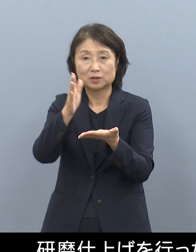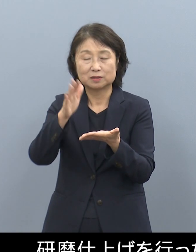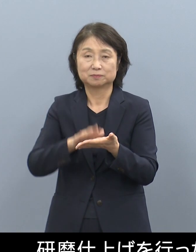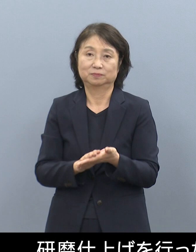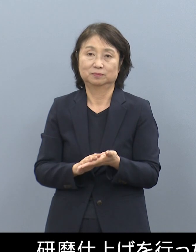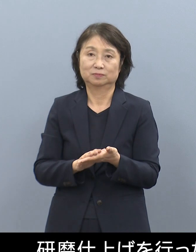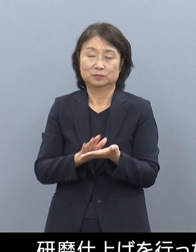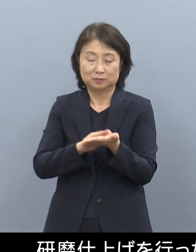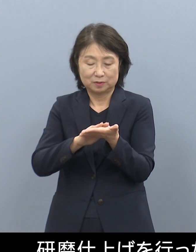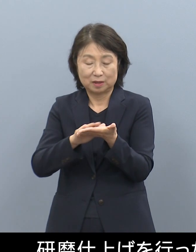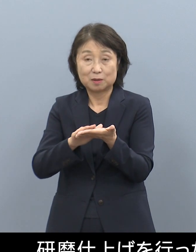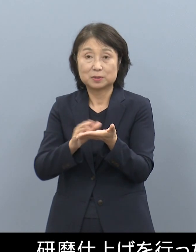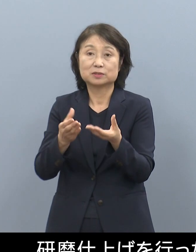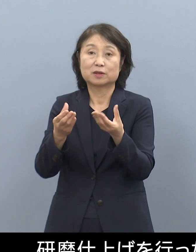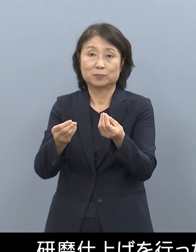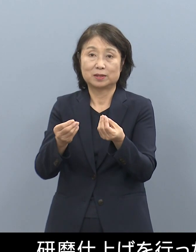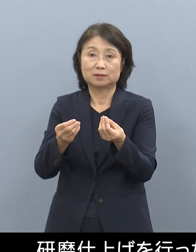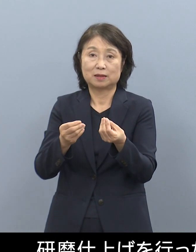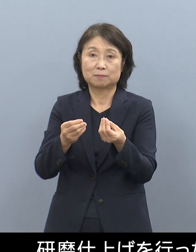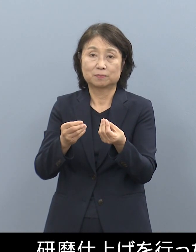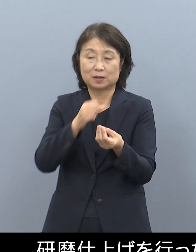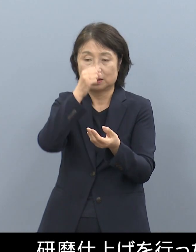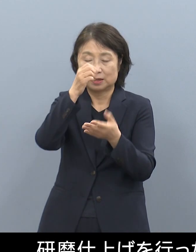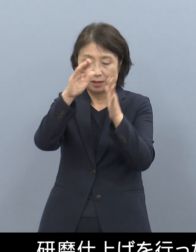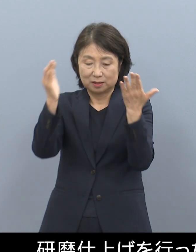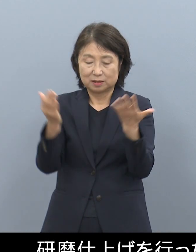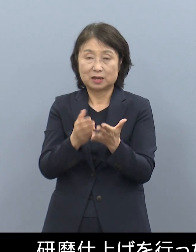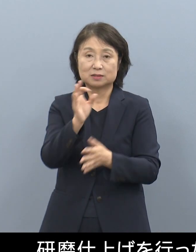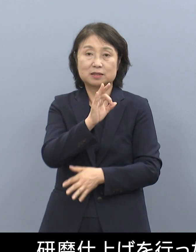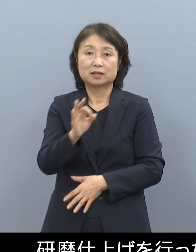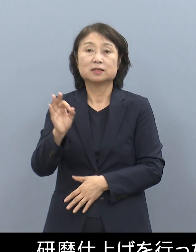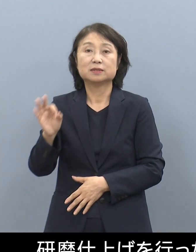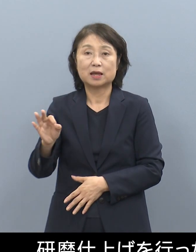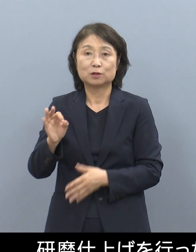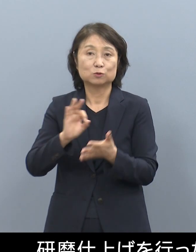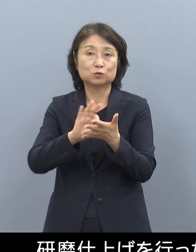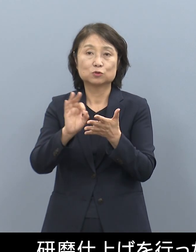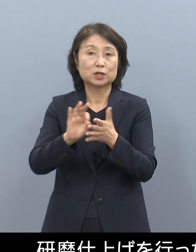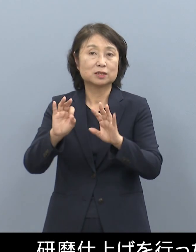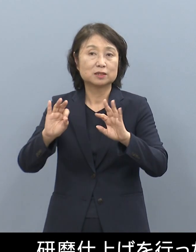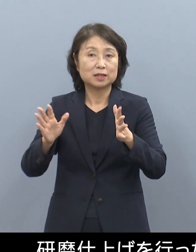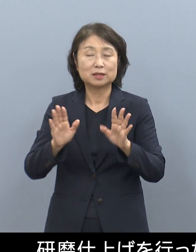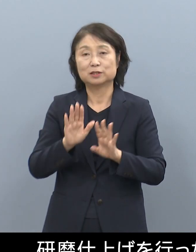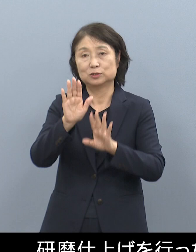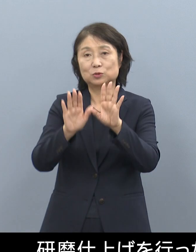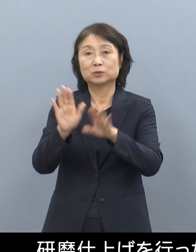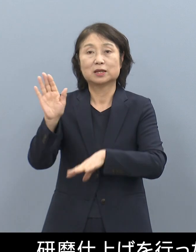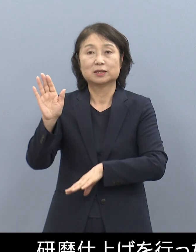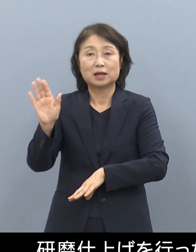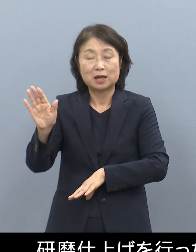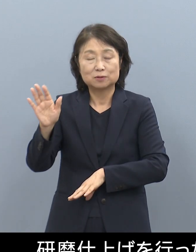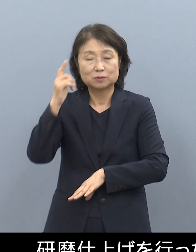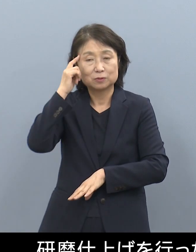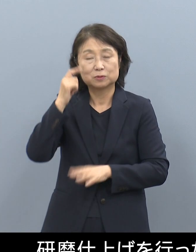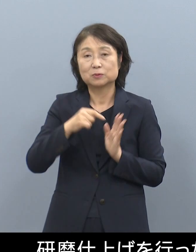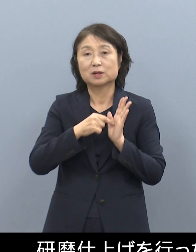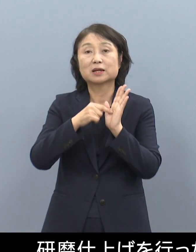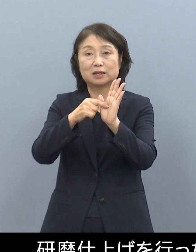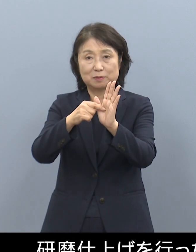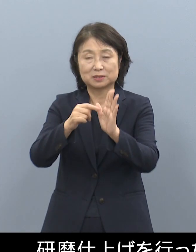研磨仕上げを行った完成品でかつ未使用の状態と考えられることが挙げられております